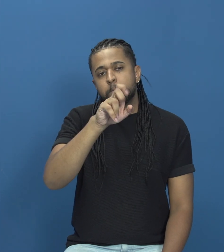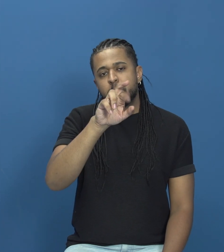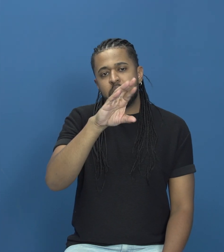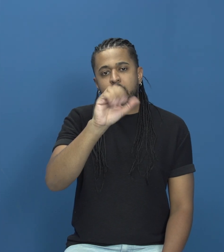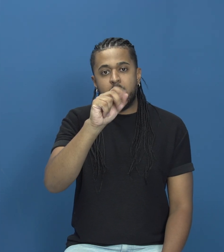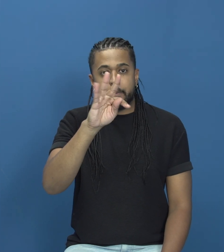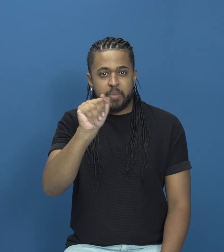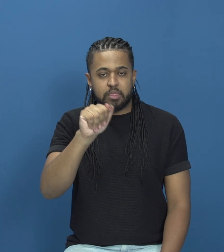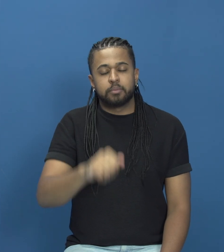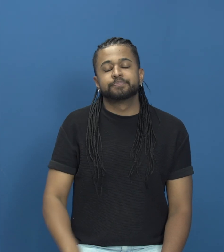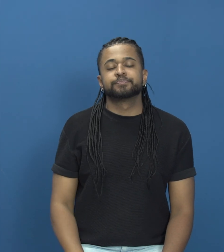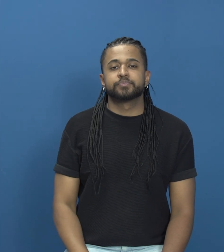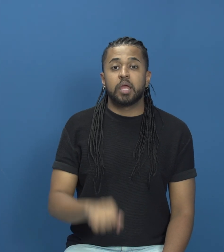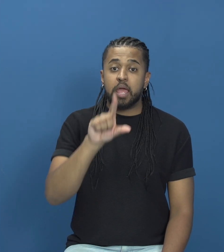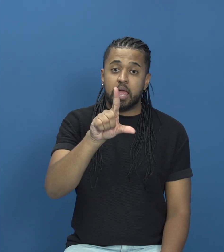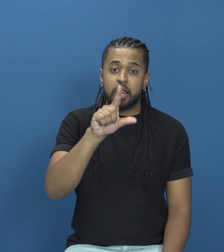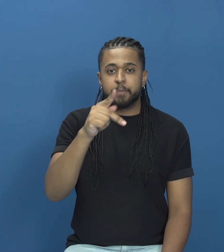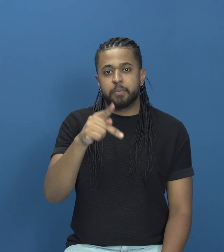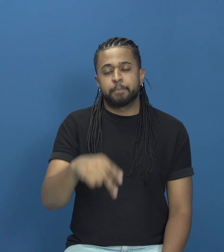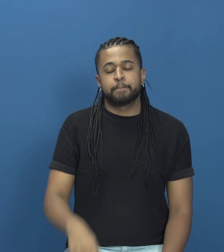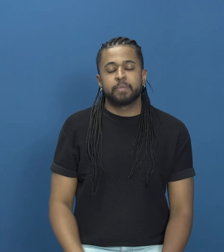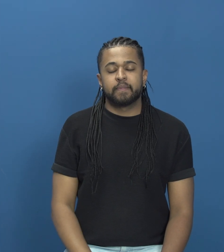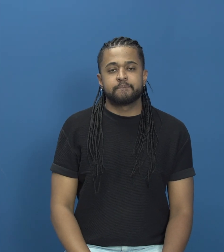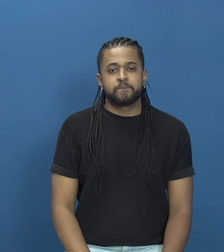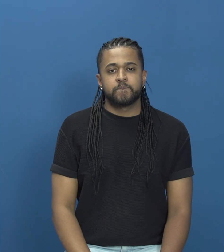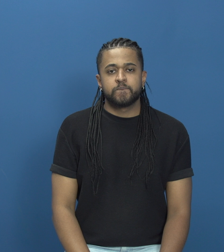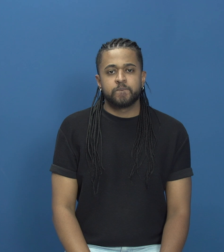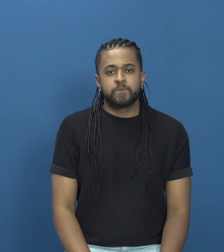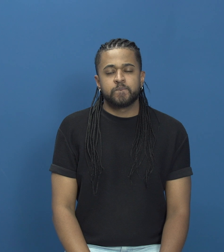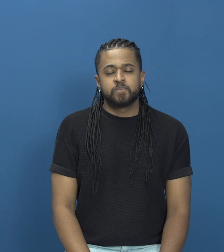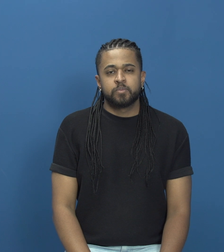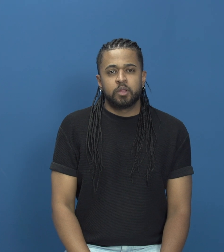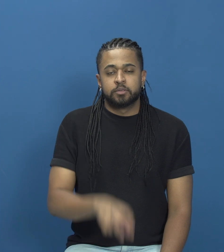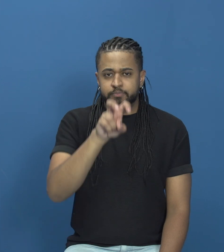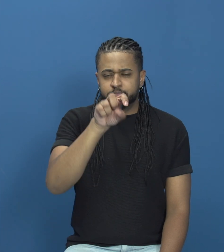capita. Abre parênteses, LB. Fecha parênteses.